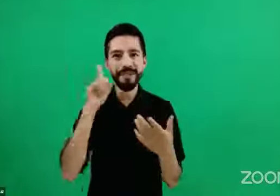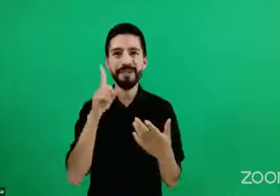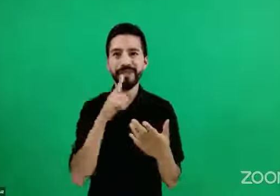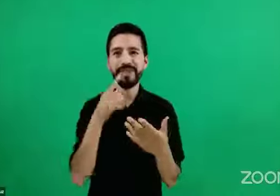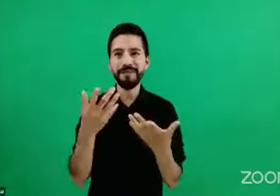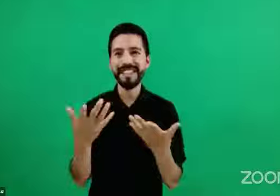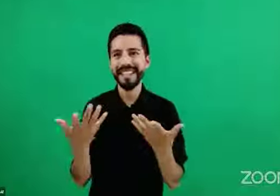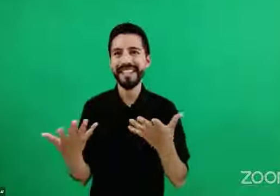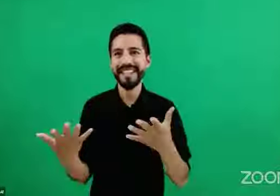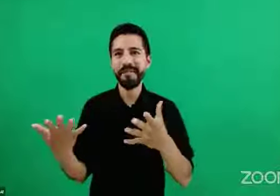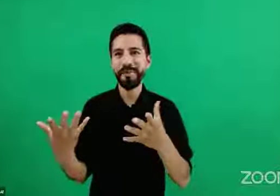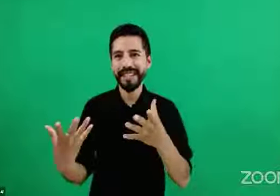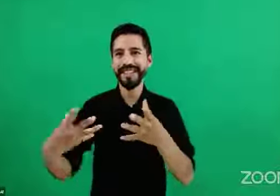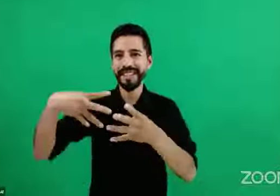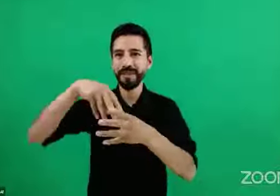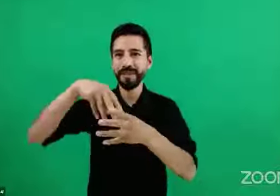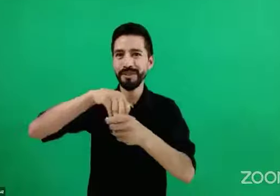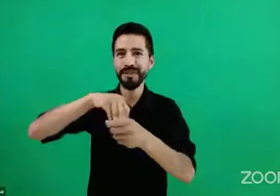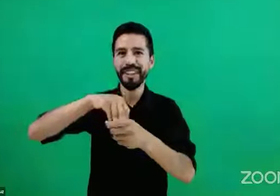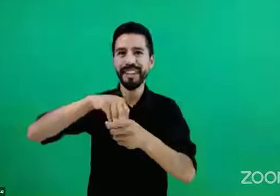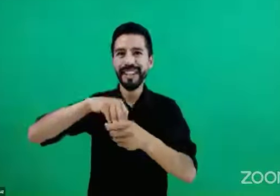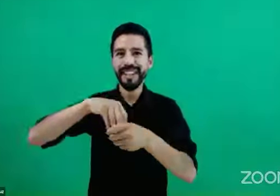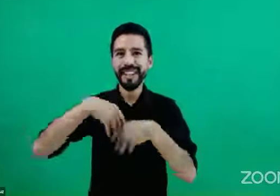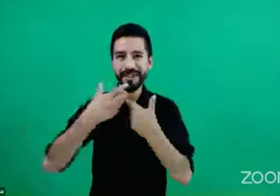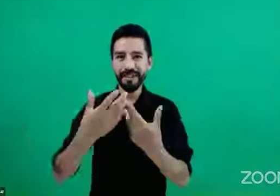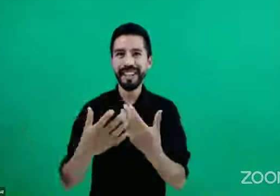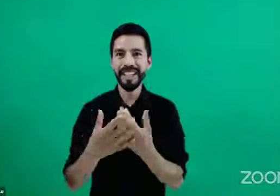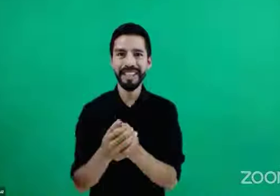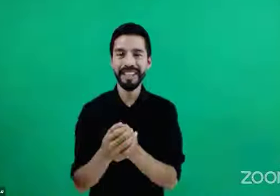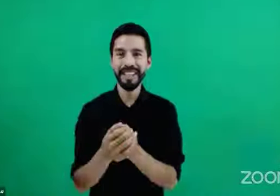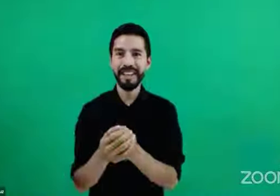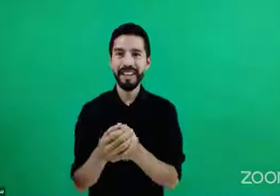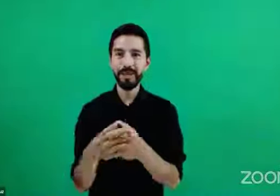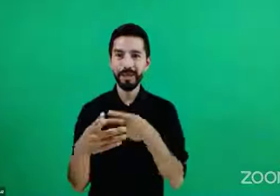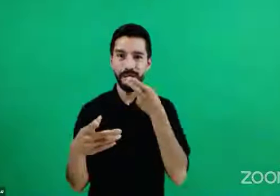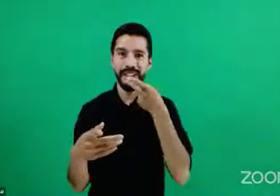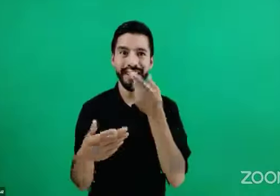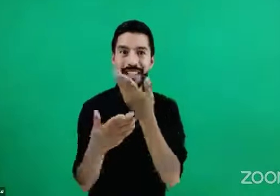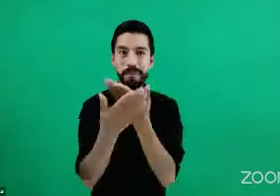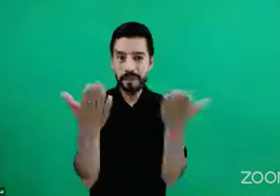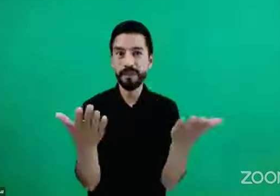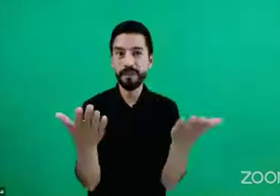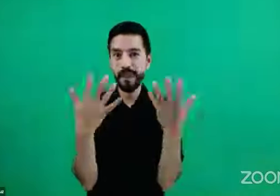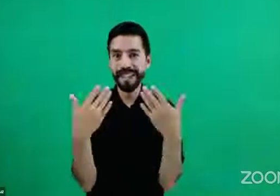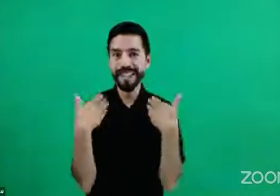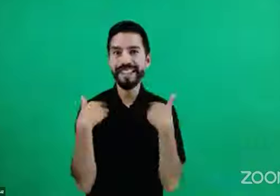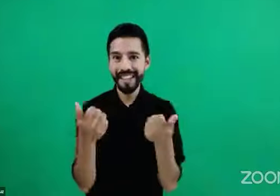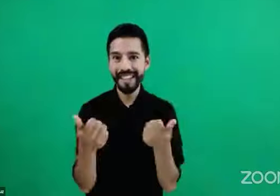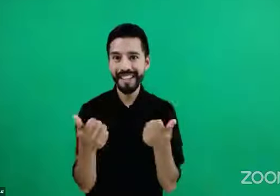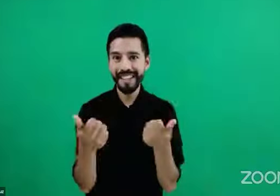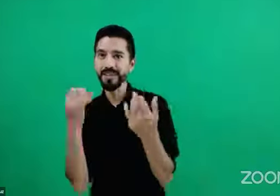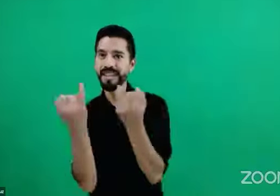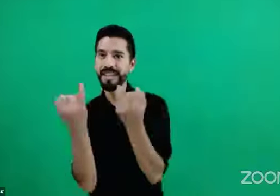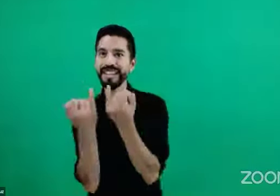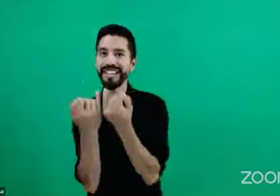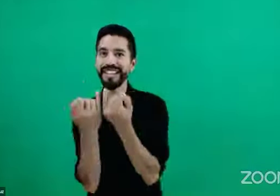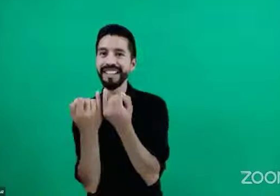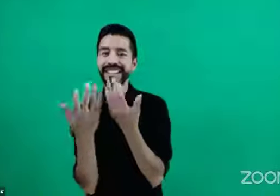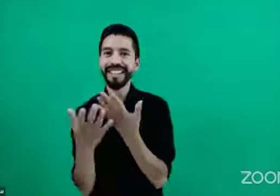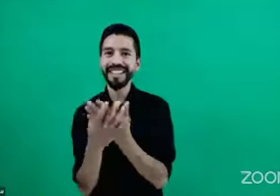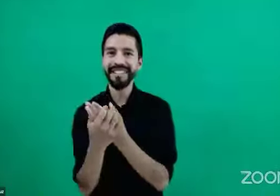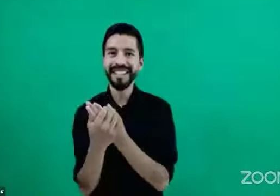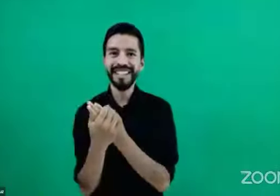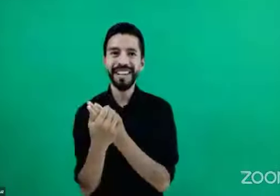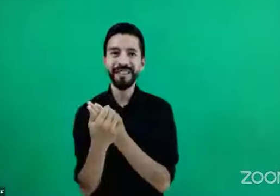Porque los sordos se merecen esa parte de inclusión, el hecho de que los oyentes pues nos puedan entender y los sordos